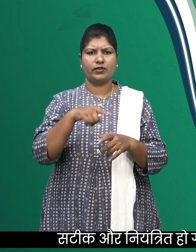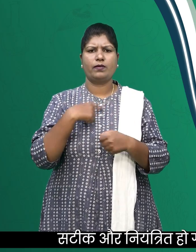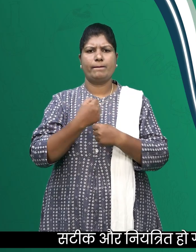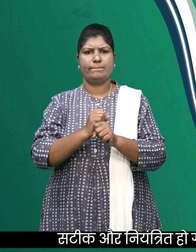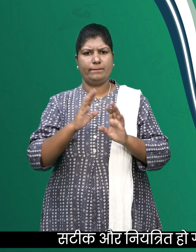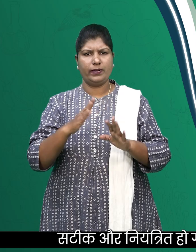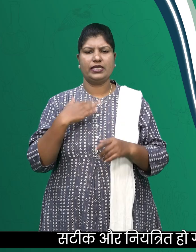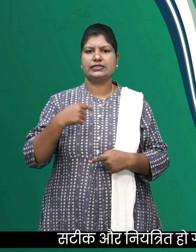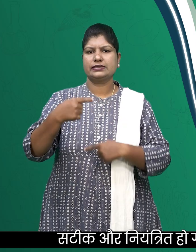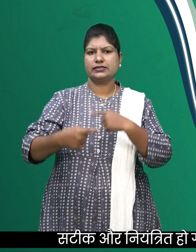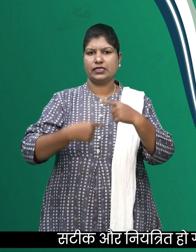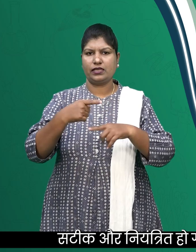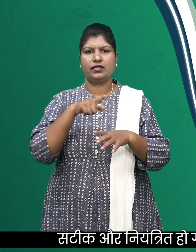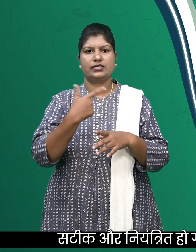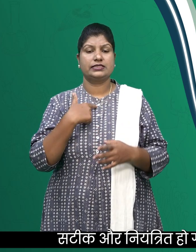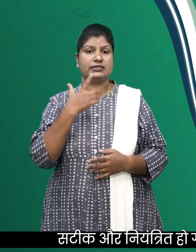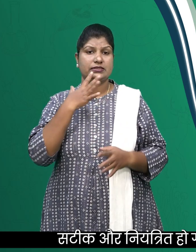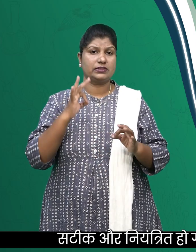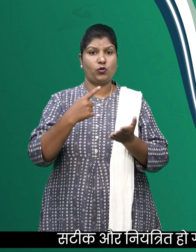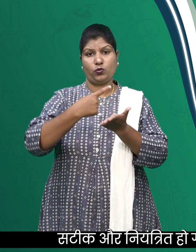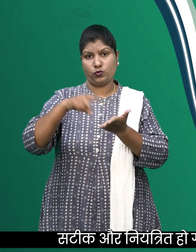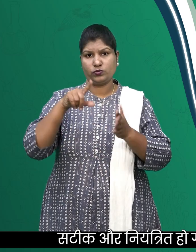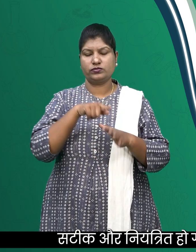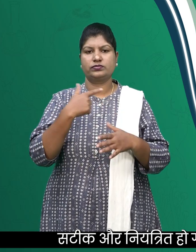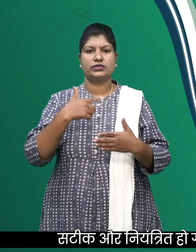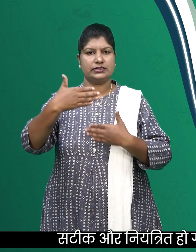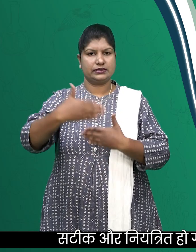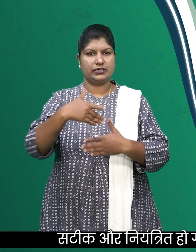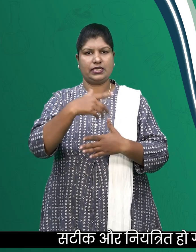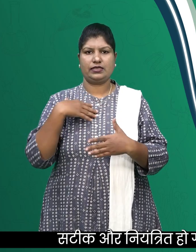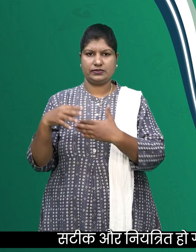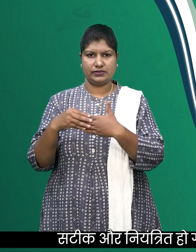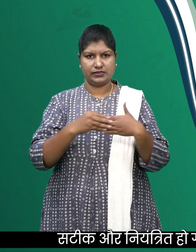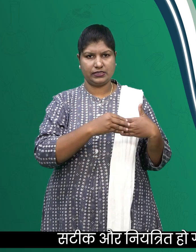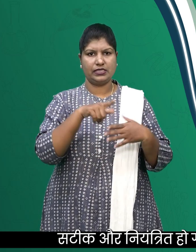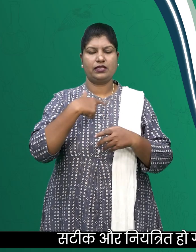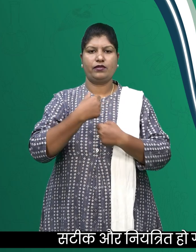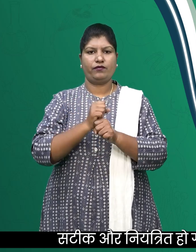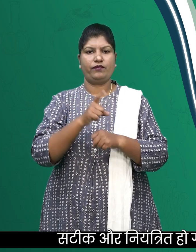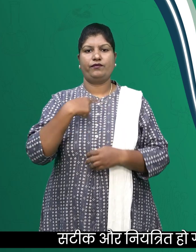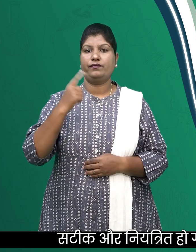सटीक और नियंत्रित हो गए, जिससे पहली कोशिकाओं का निर्माण हुआ।